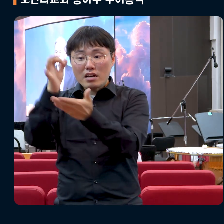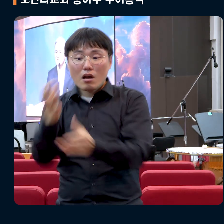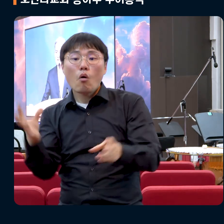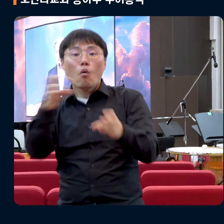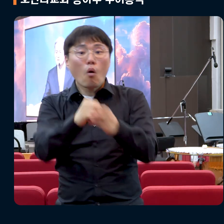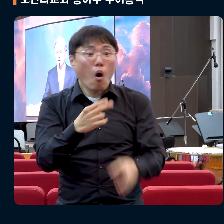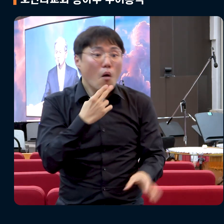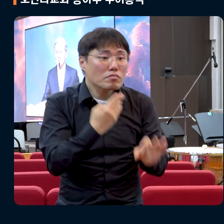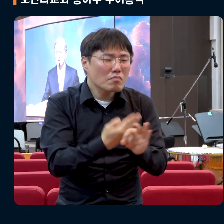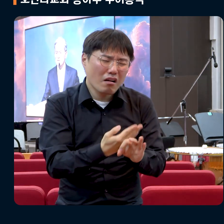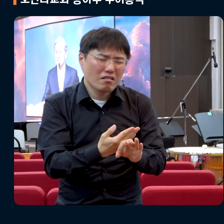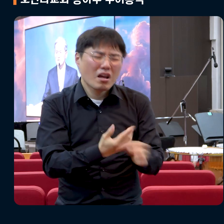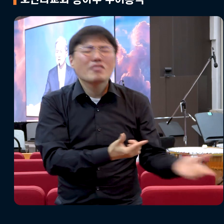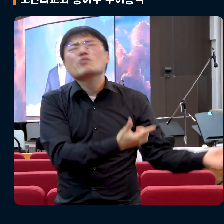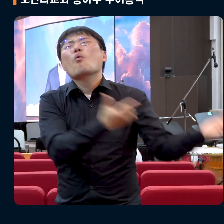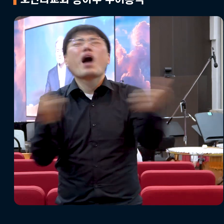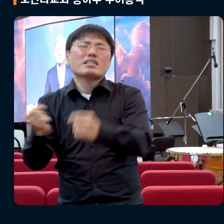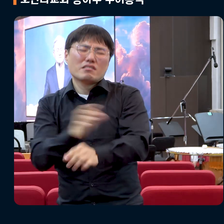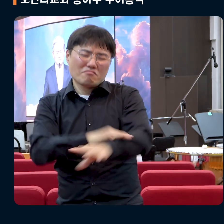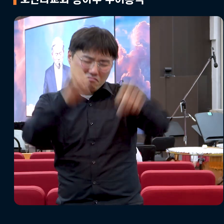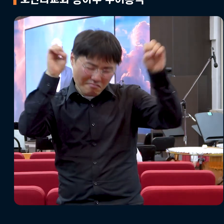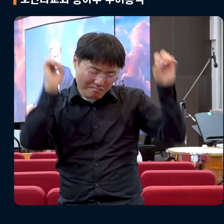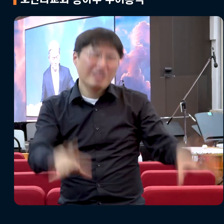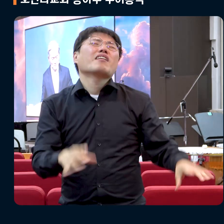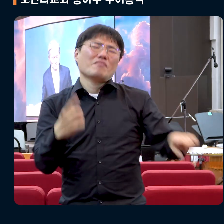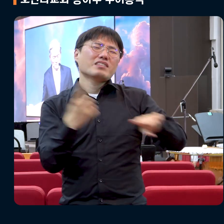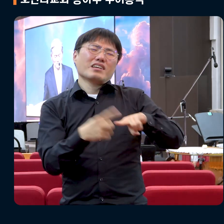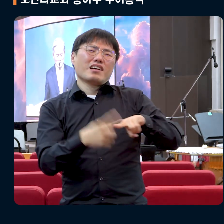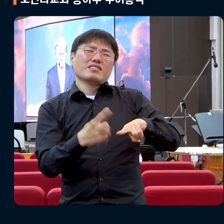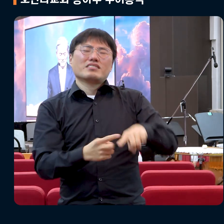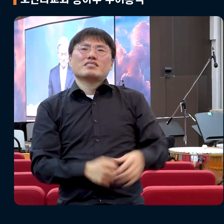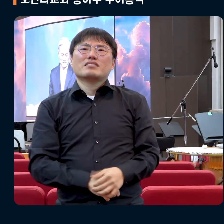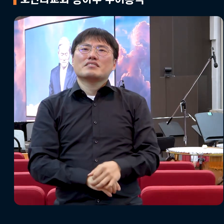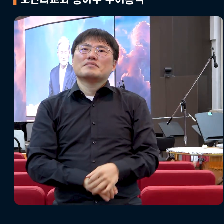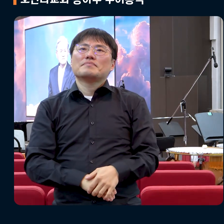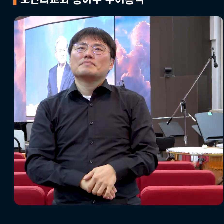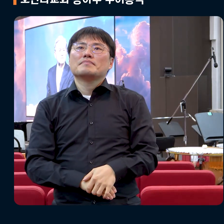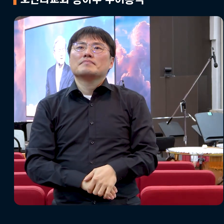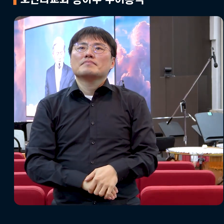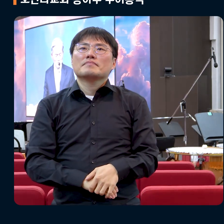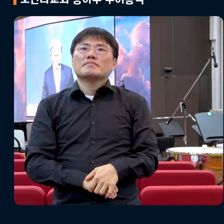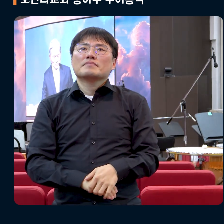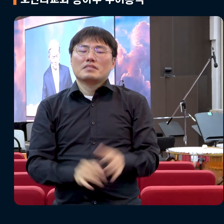하나님의 가치가 더해지지 않으면 그거 다 똑같은 짓이다 하는 거죠.